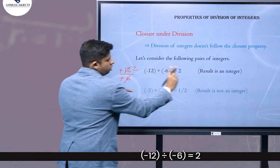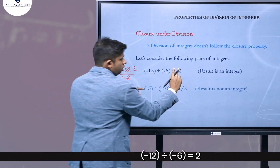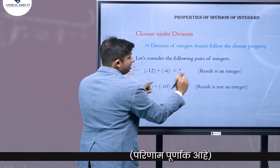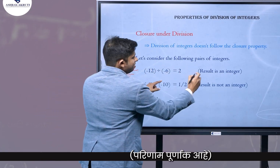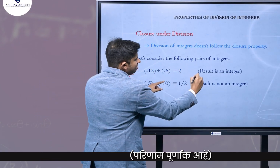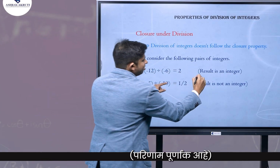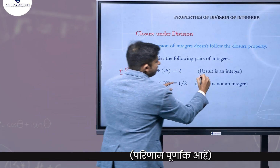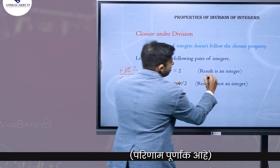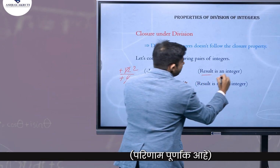परिणाम पूर्णांक आहे.